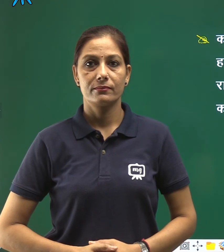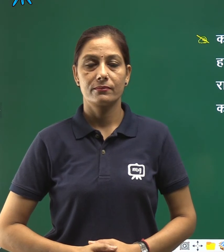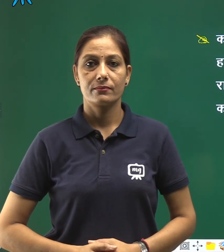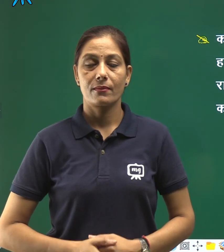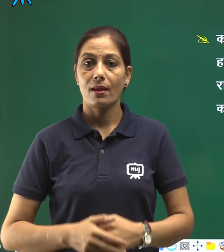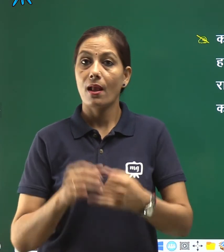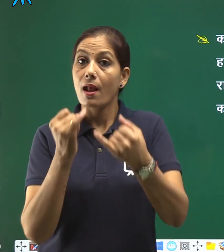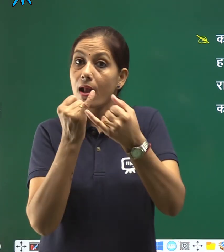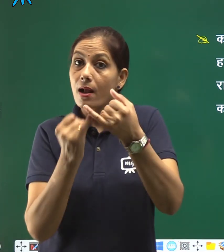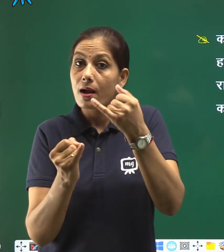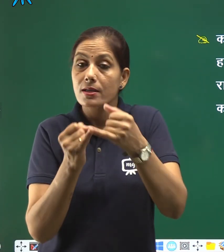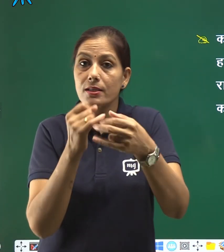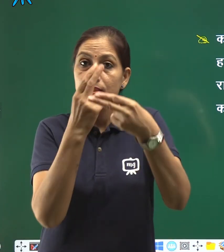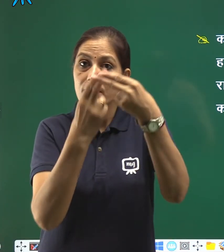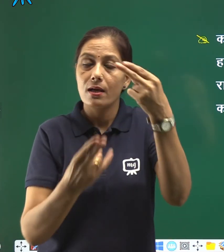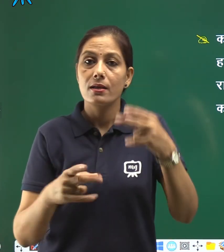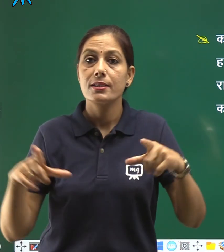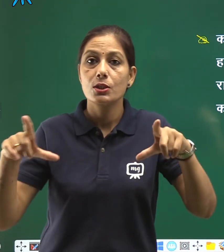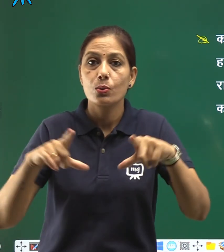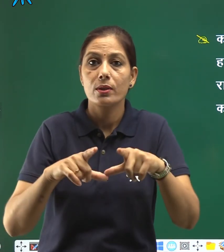कहानी का सार यह है कि